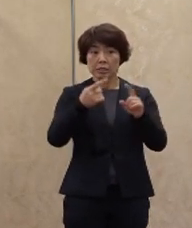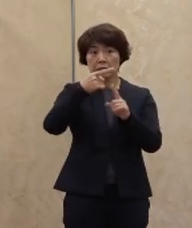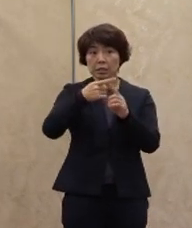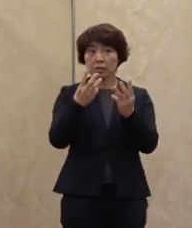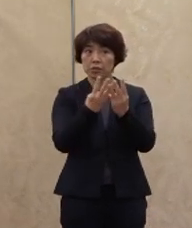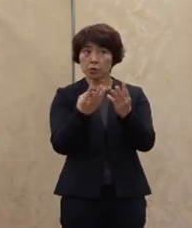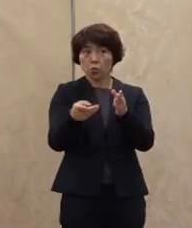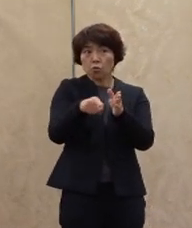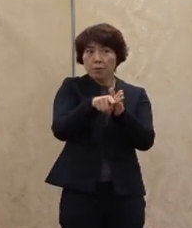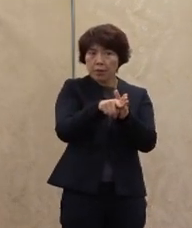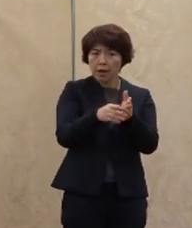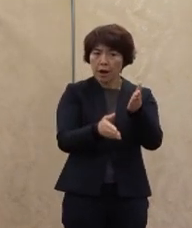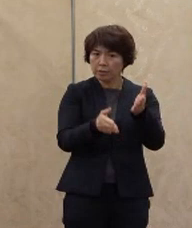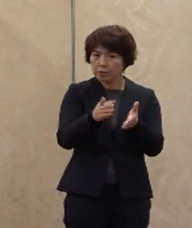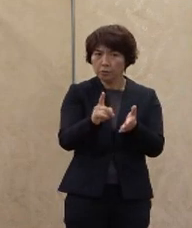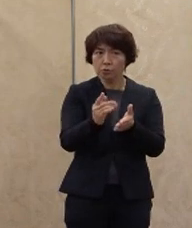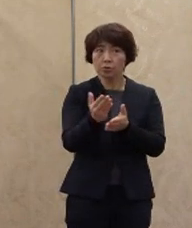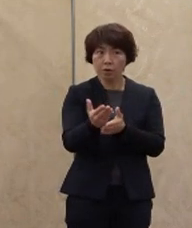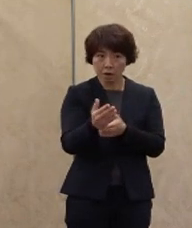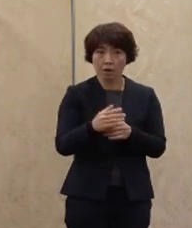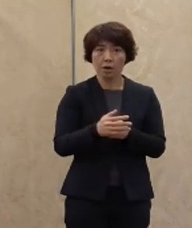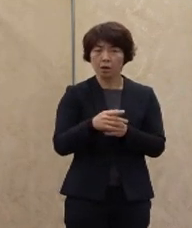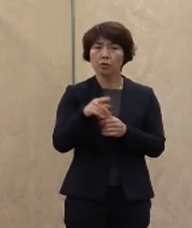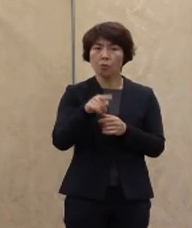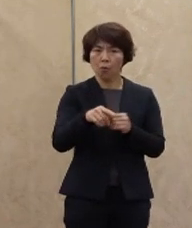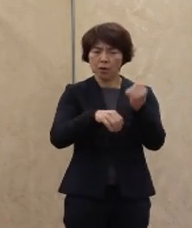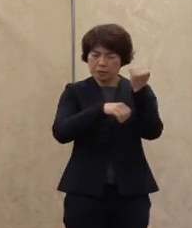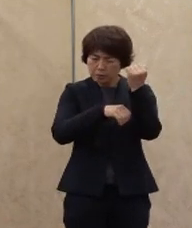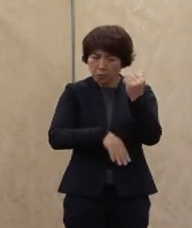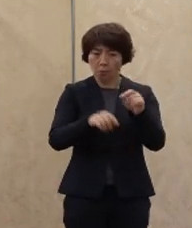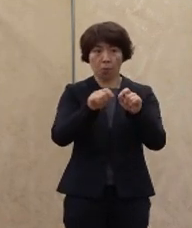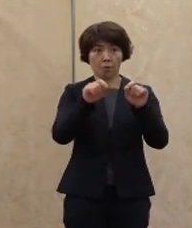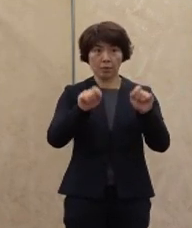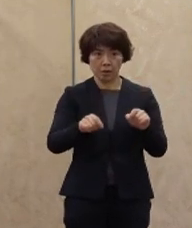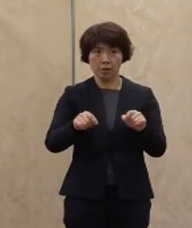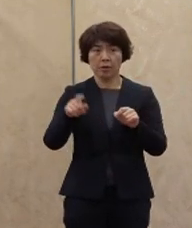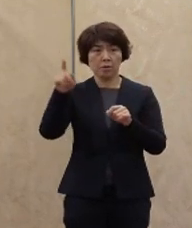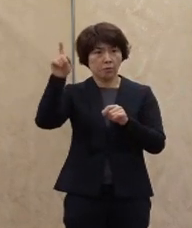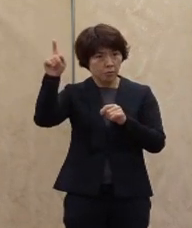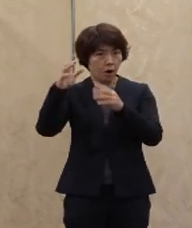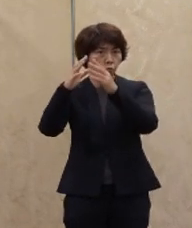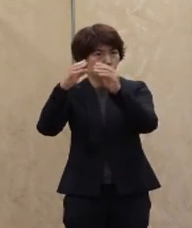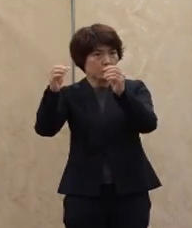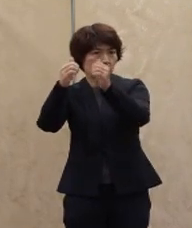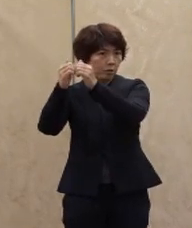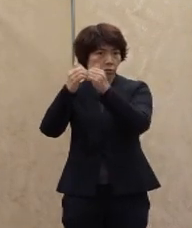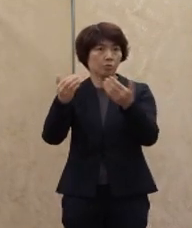うするんだっていうのは、もう少し本質的な議論をやっぱ国でやって、で都道府県これバラバラだったらぐちゃぐちゃ